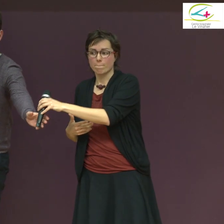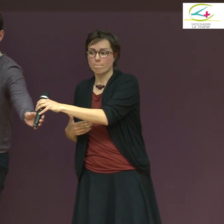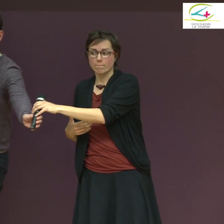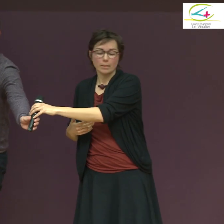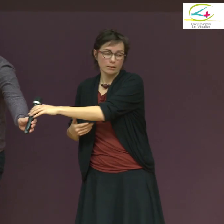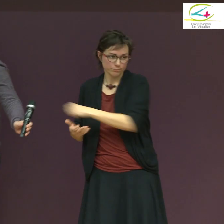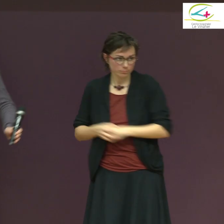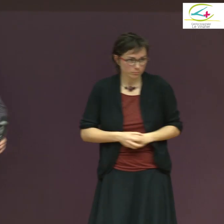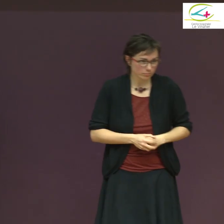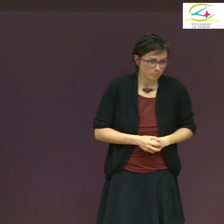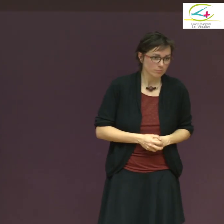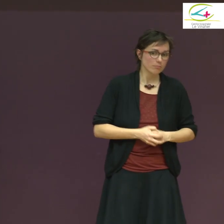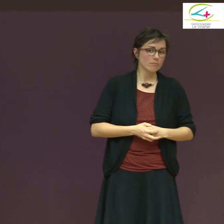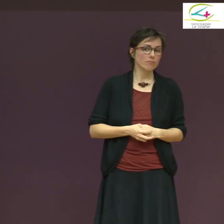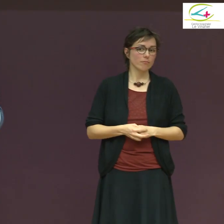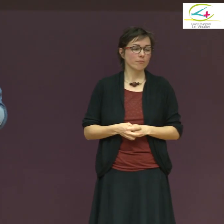D'accord, bon, on s'en va.